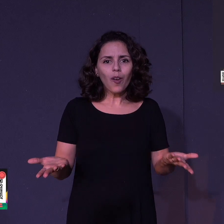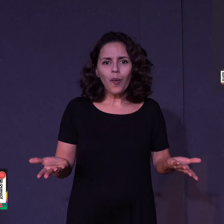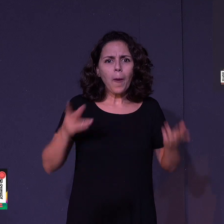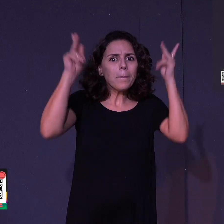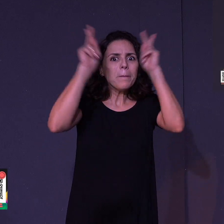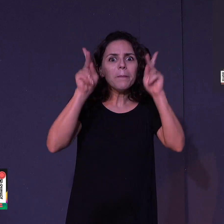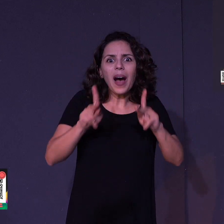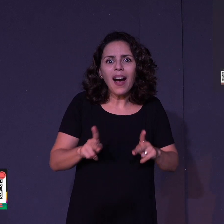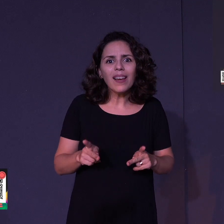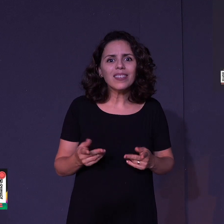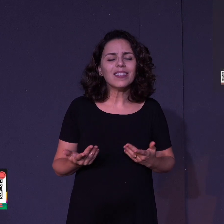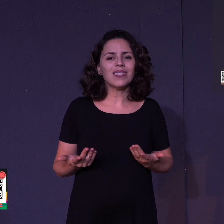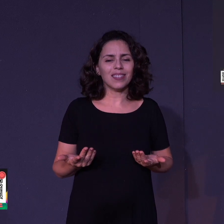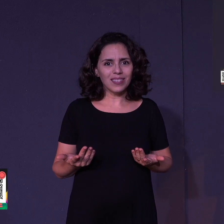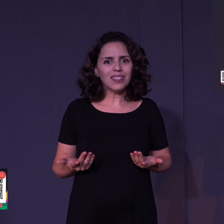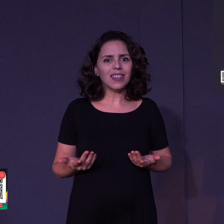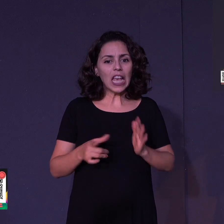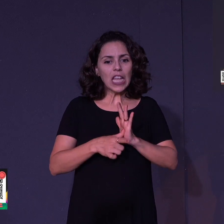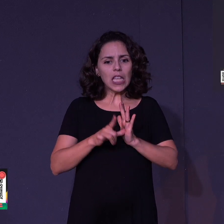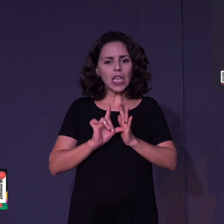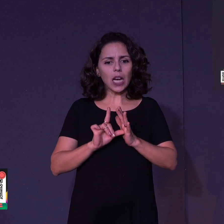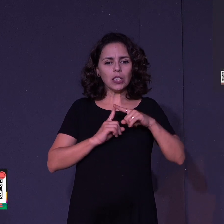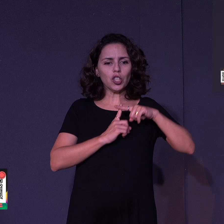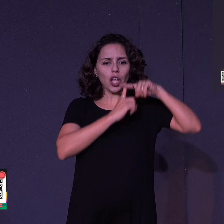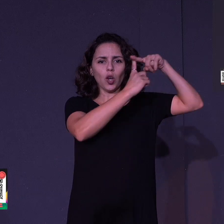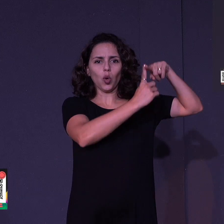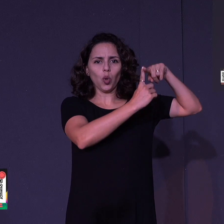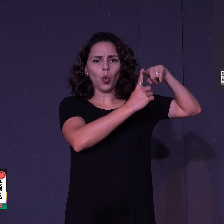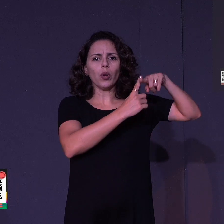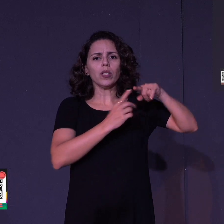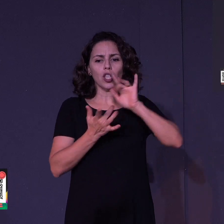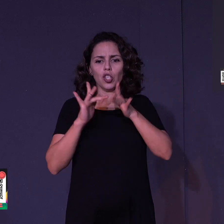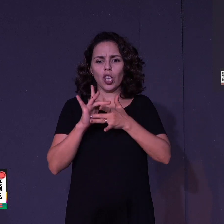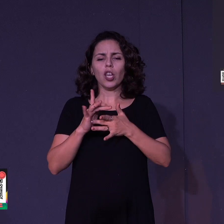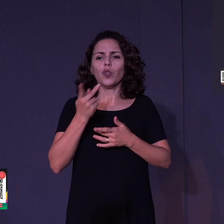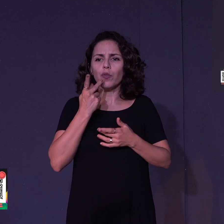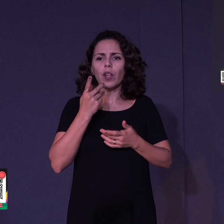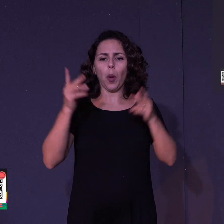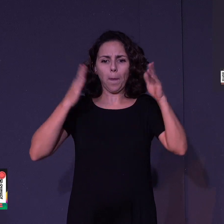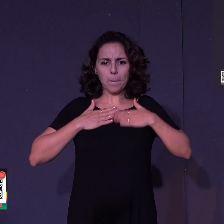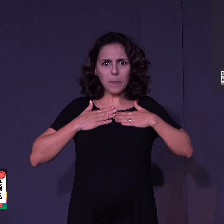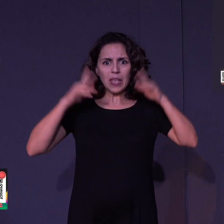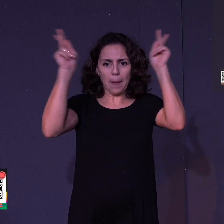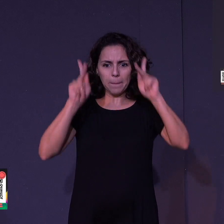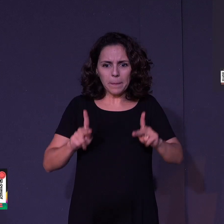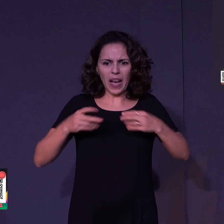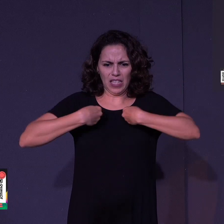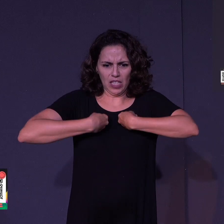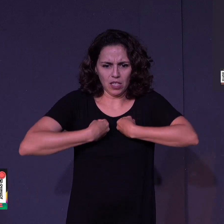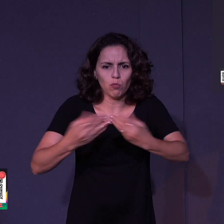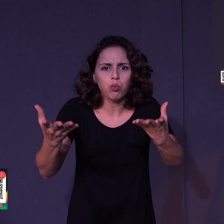para a cruz, e declarou: deixo-vos a paz, a minha paz vos la dou, não vos la dou como o mundo